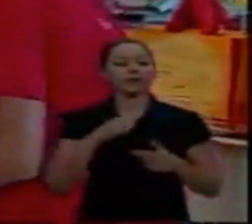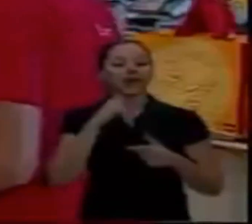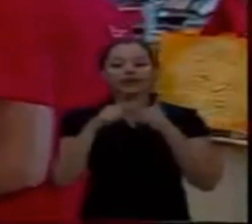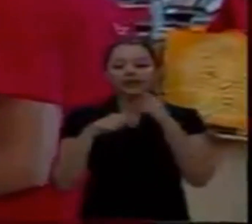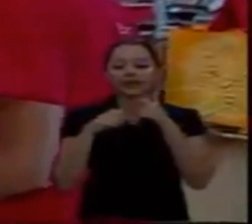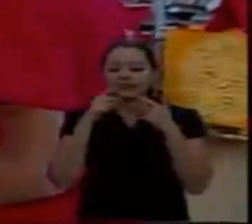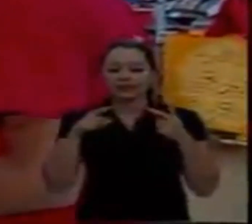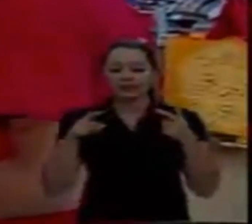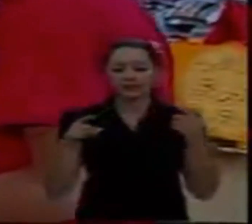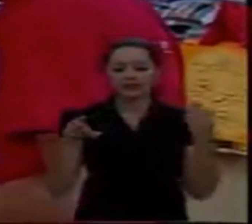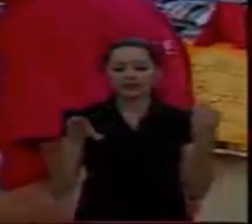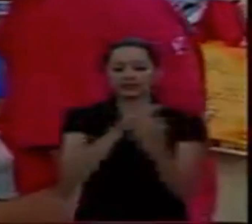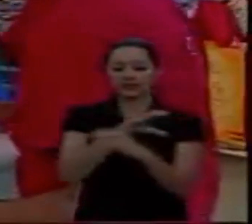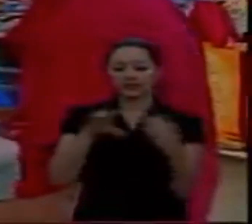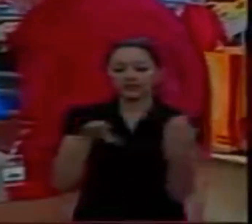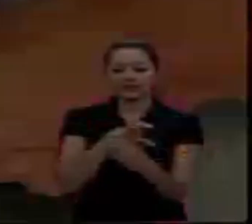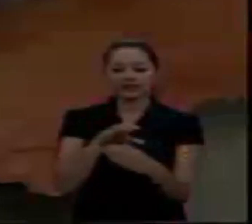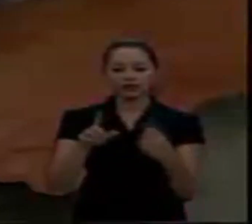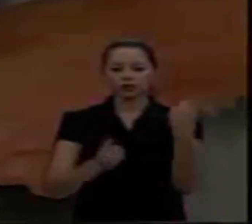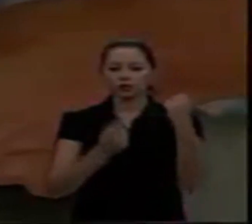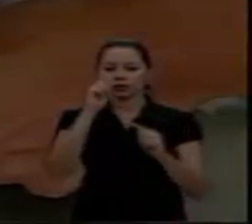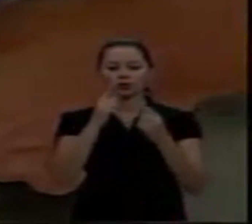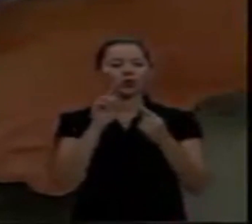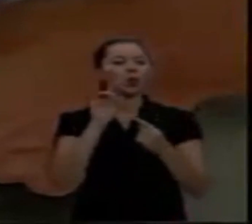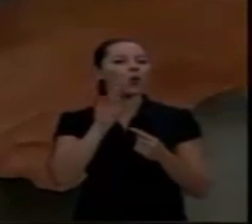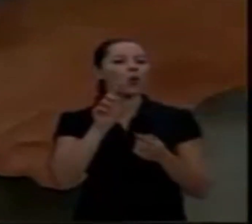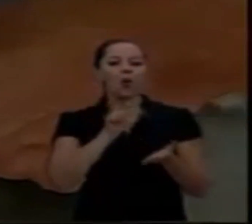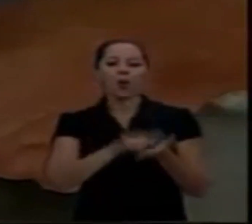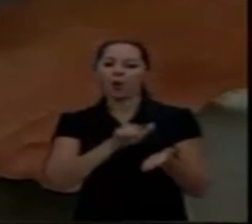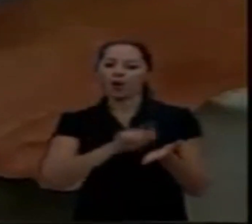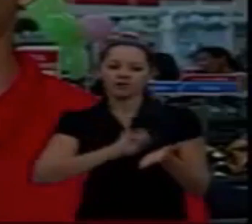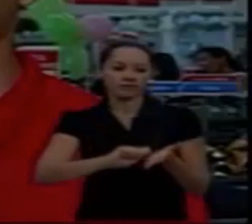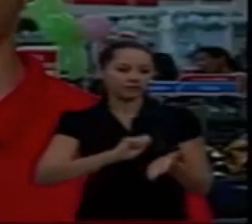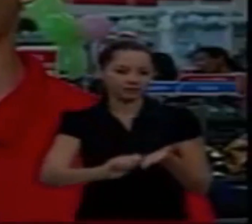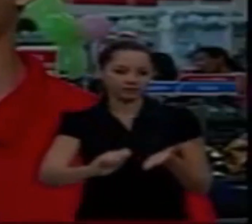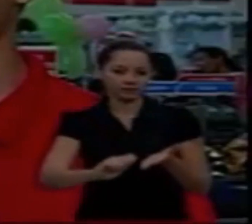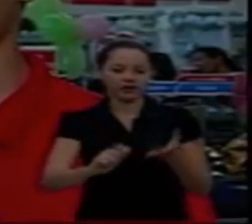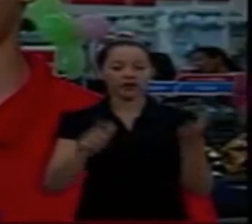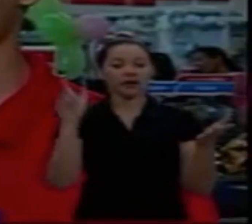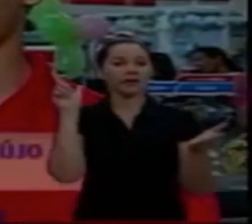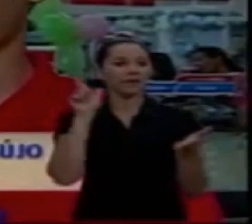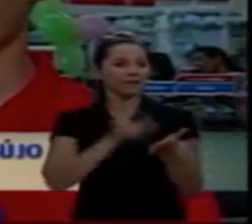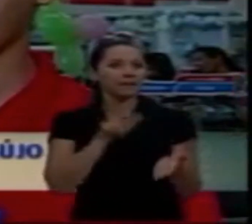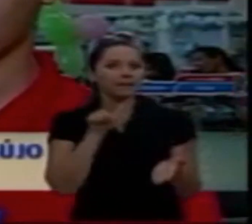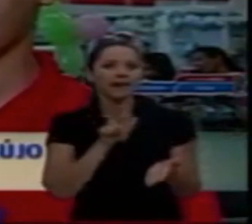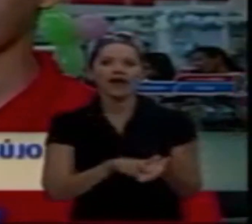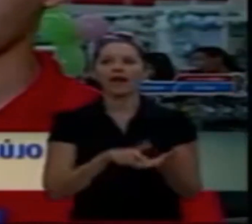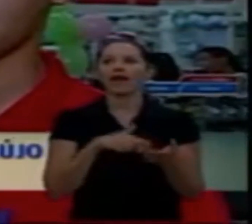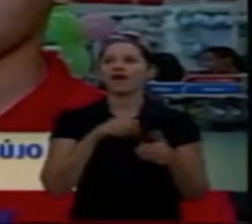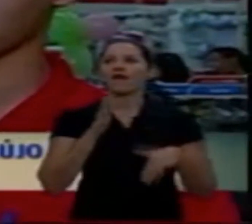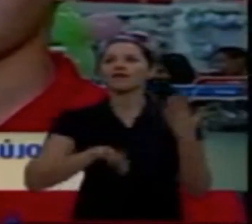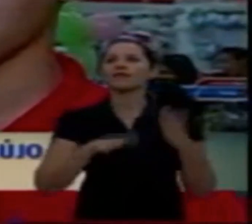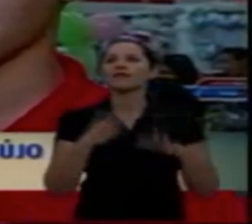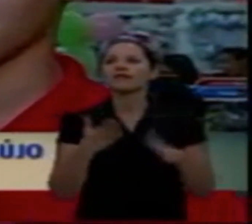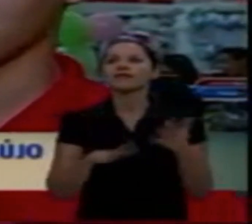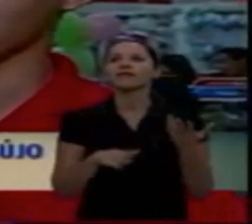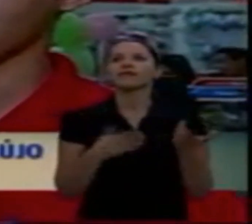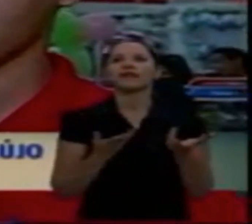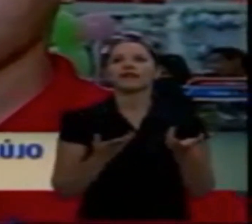com ele através de gestos, é só usar o papelzinho. O papel, muitas vezes a gente consegue fazer